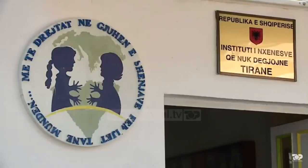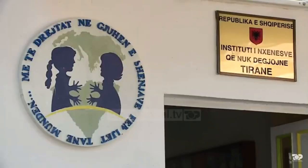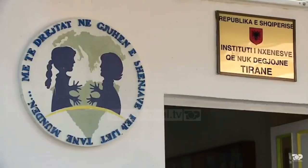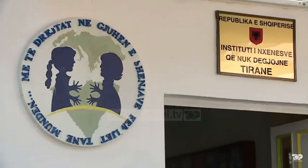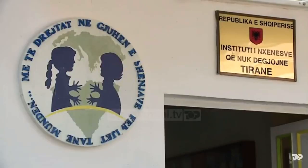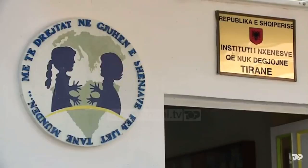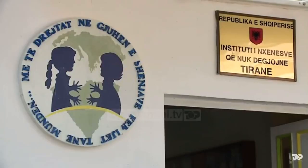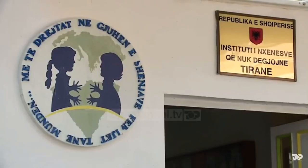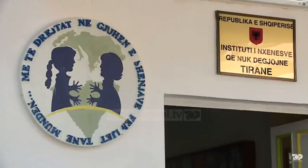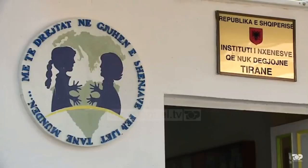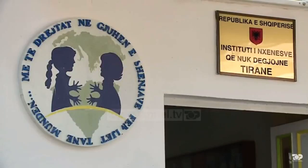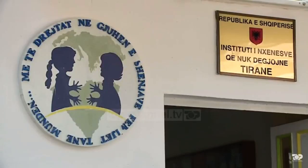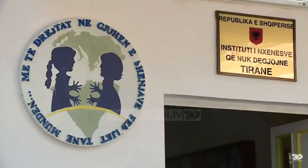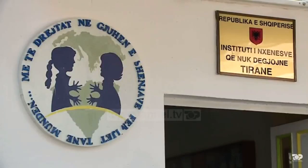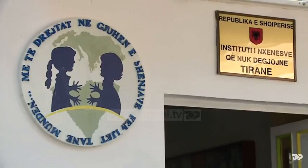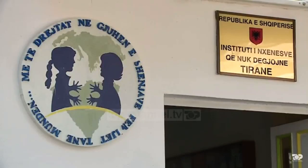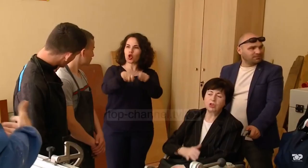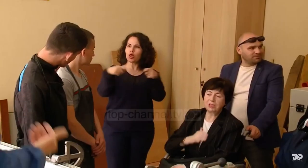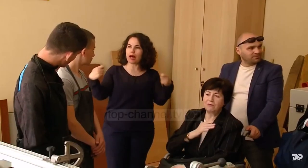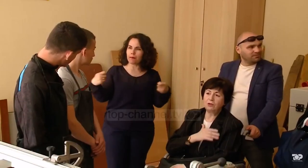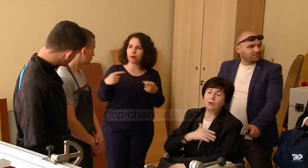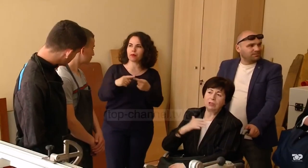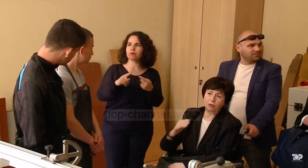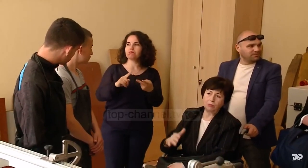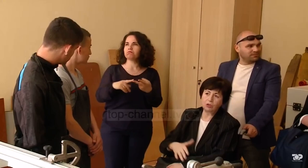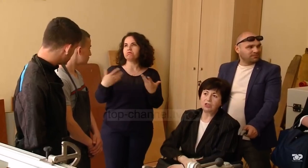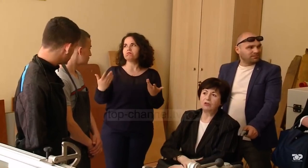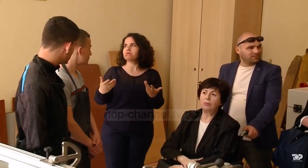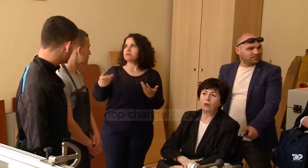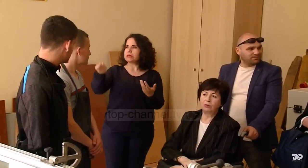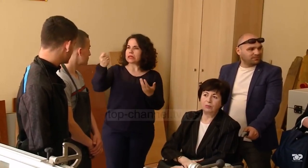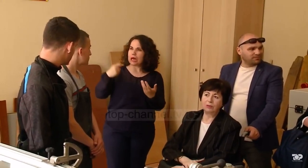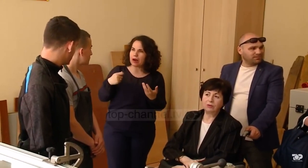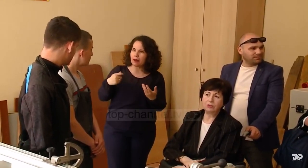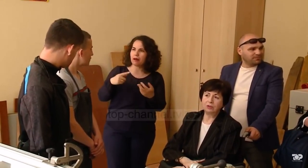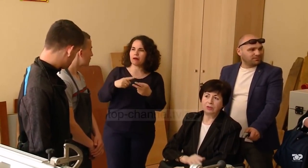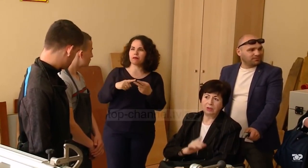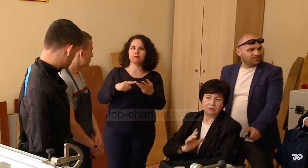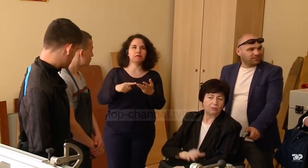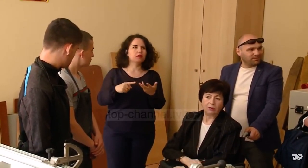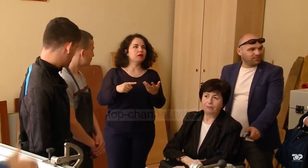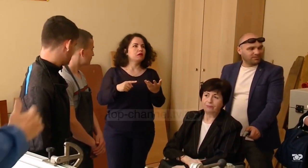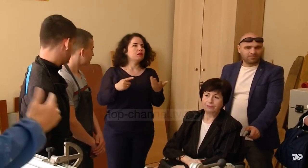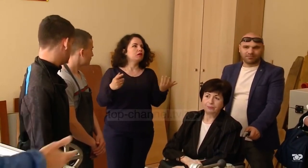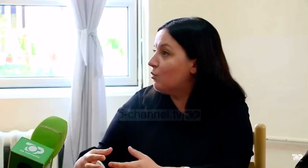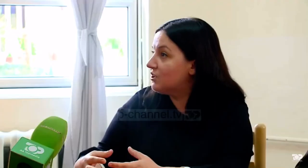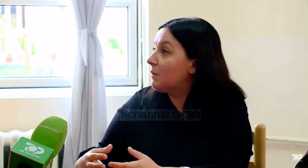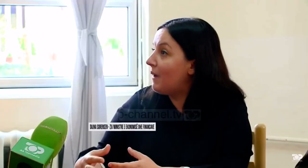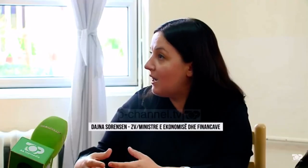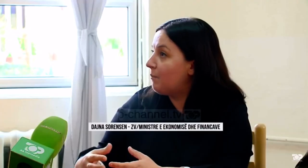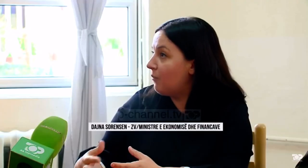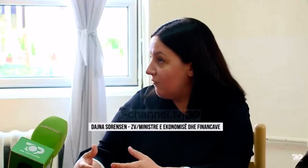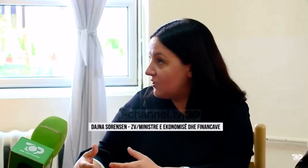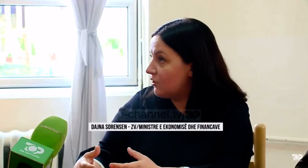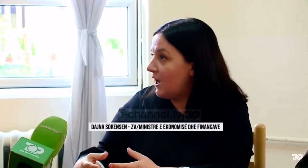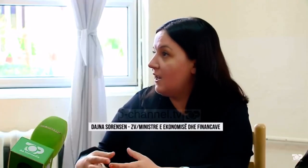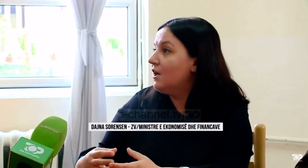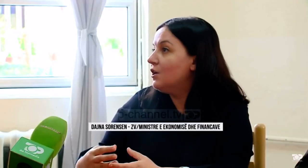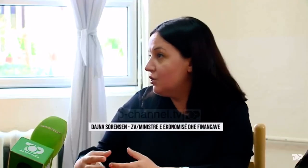profesion përkthyesin e kësaj gjuhe, vjen edhe reagimi i parë i qeverisë. Brenda këtij viti do të fillojmë kurset e para profesionale që do